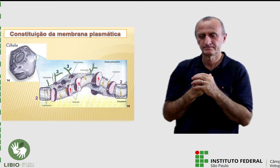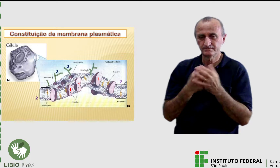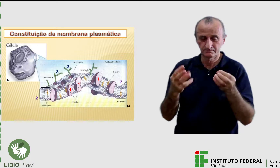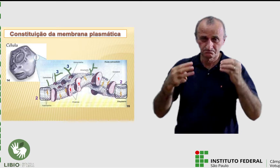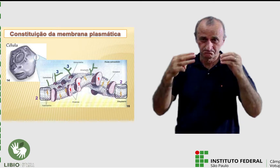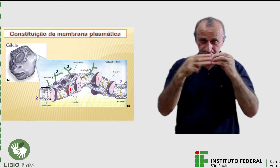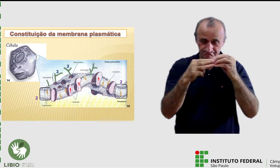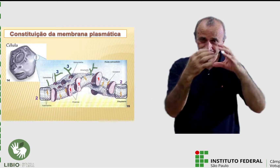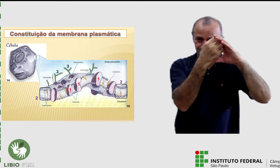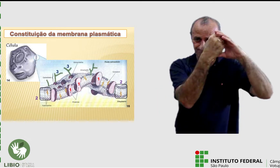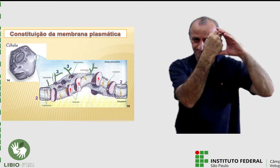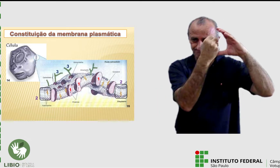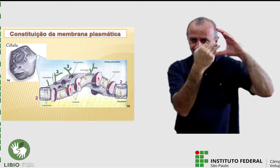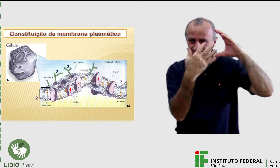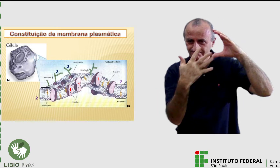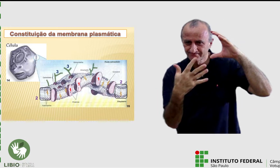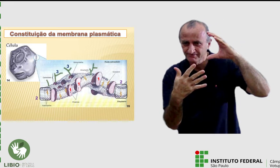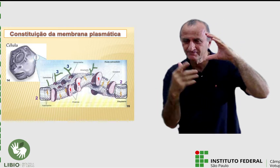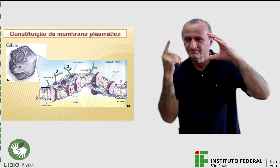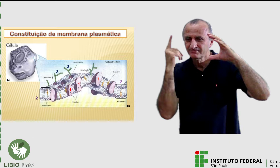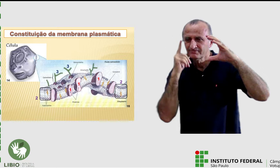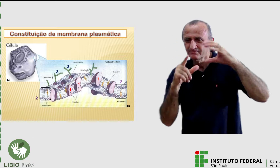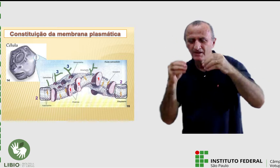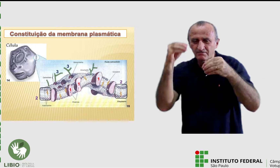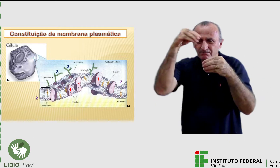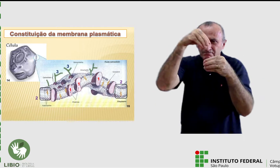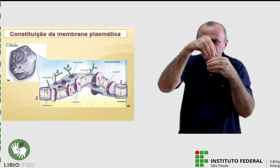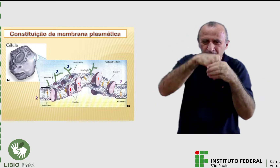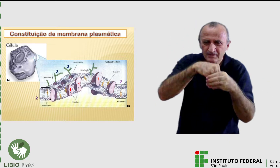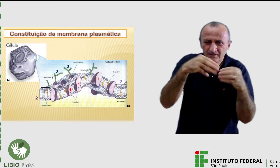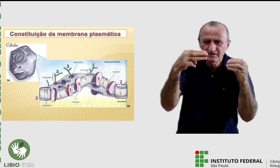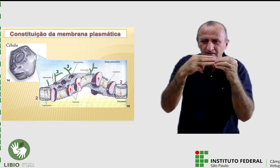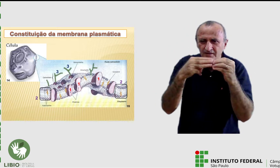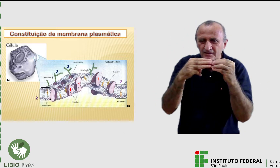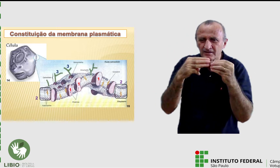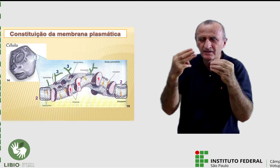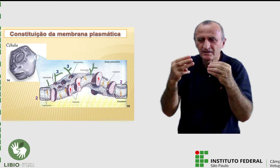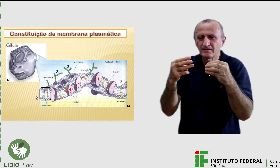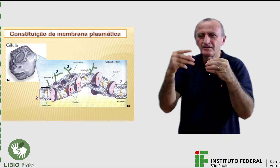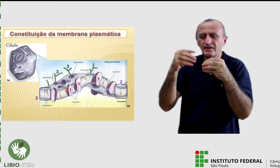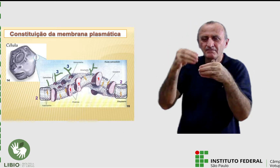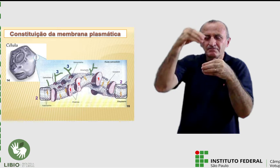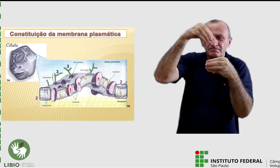Então, essa característica da célula possibilita que a composição do interior da célula, ou seja, o